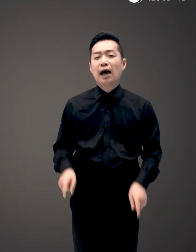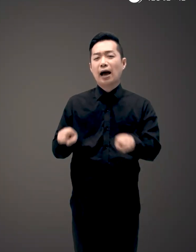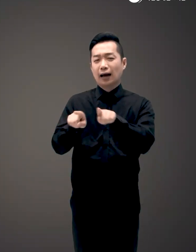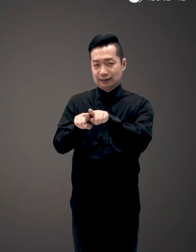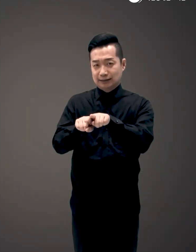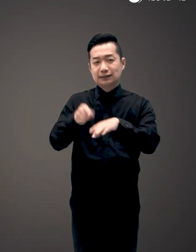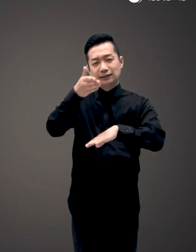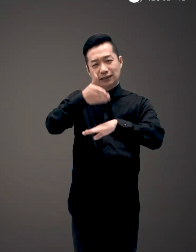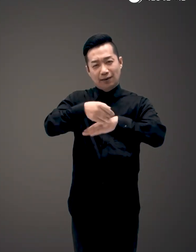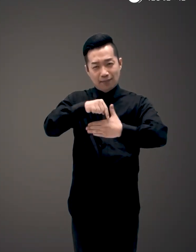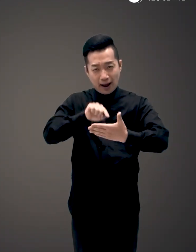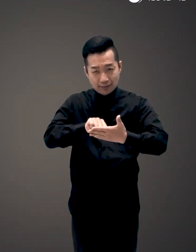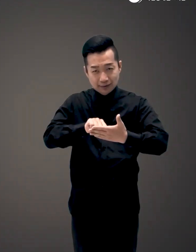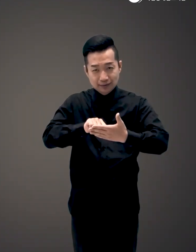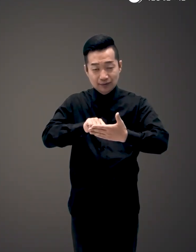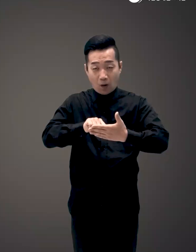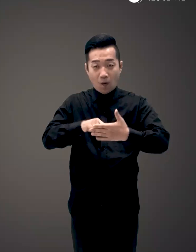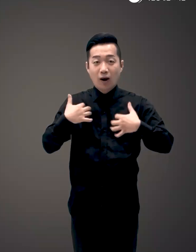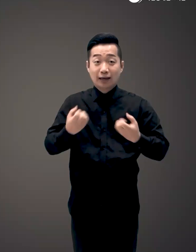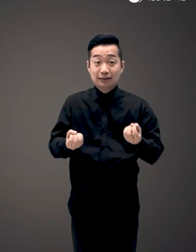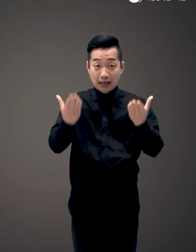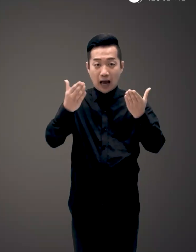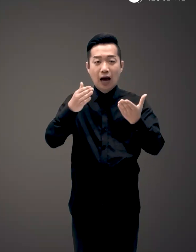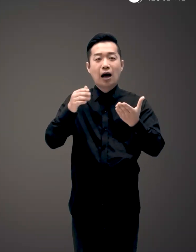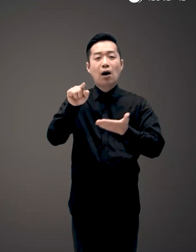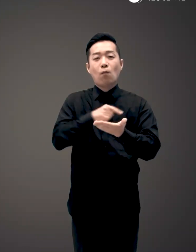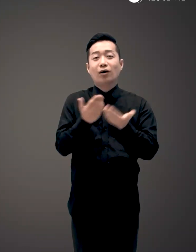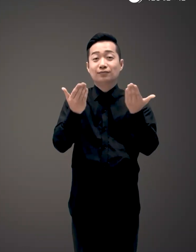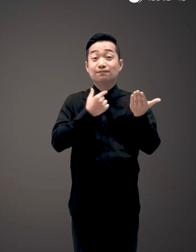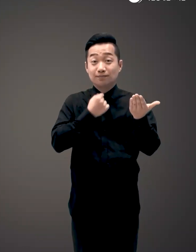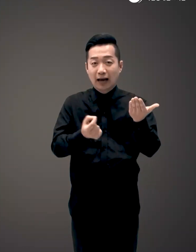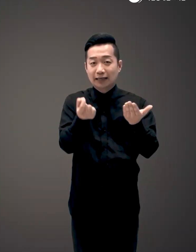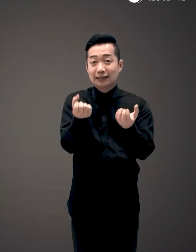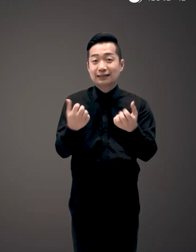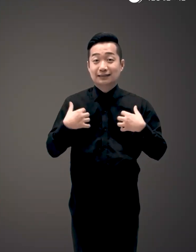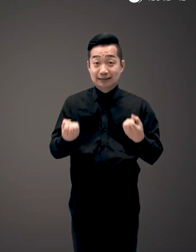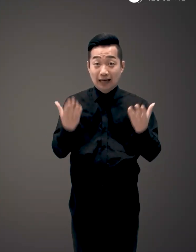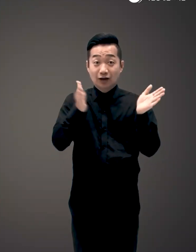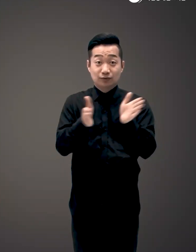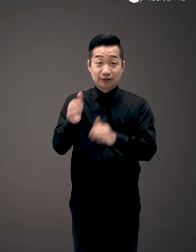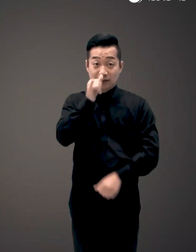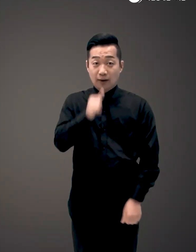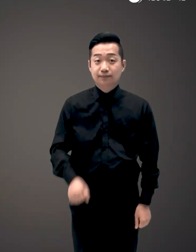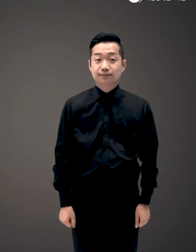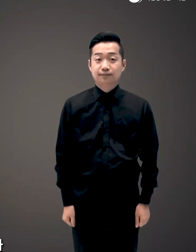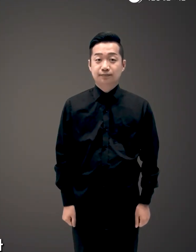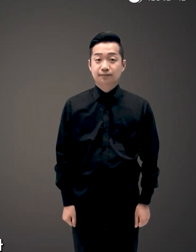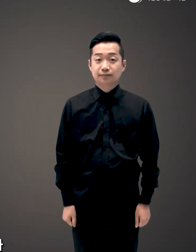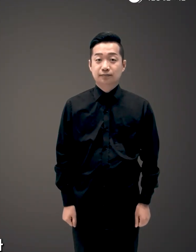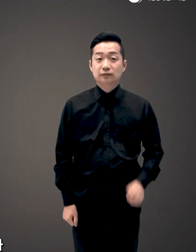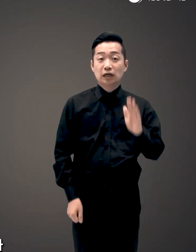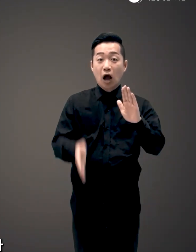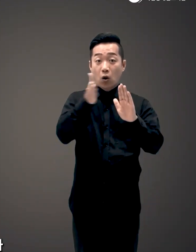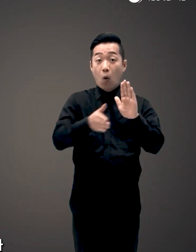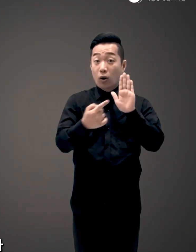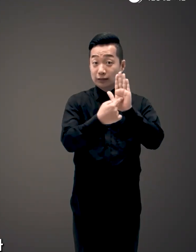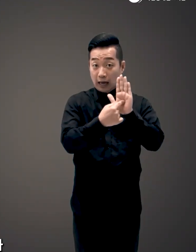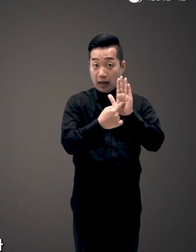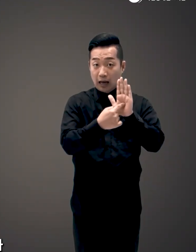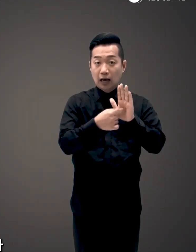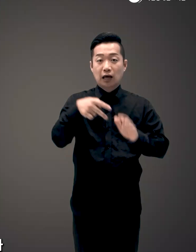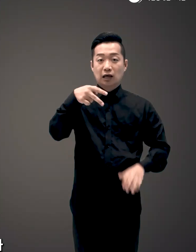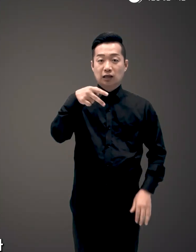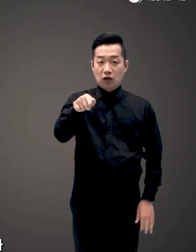이 감사한 마음을 좀 이벤트로 보답해드리고자 작은 이벤트를 준비했는데요. 이벤트